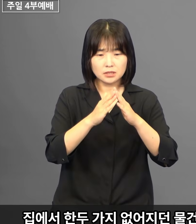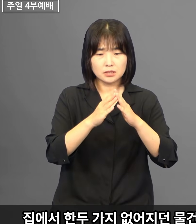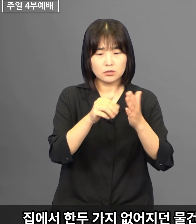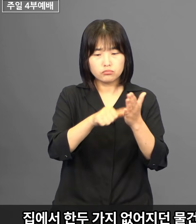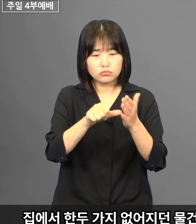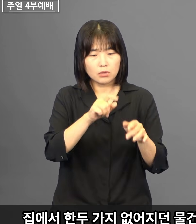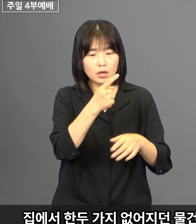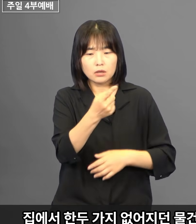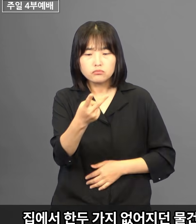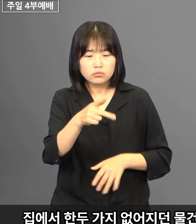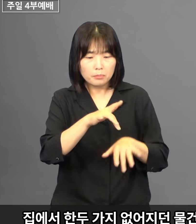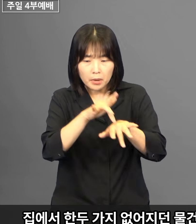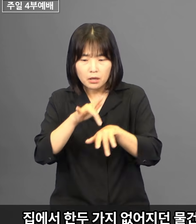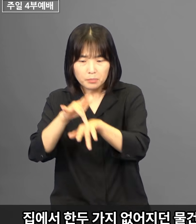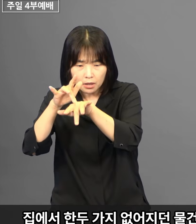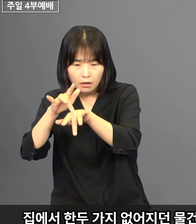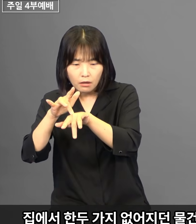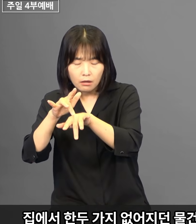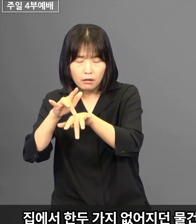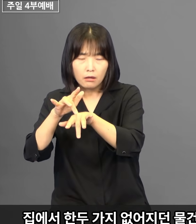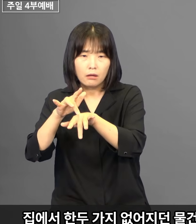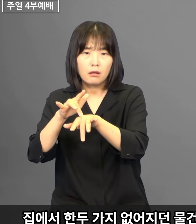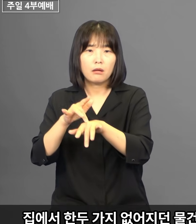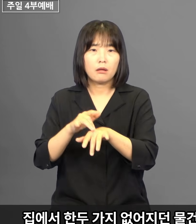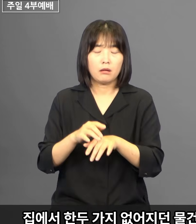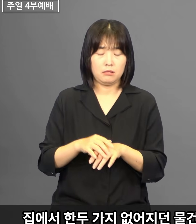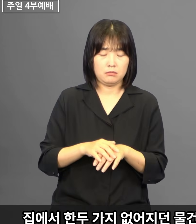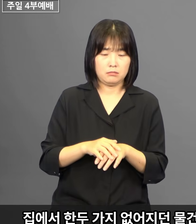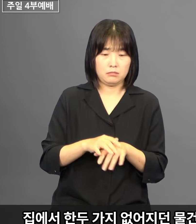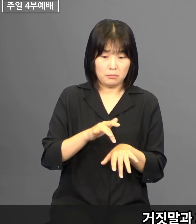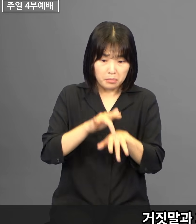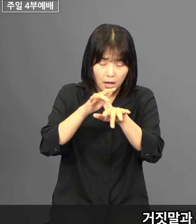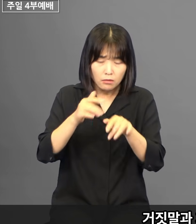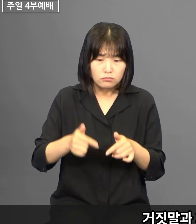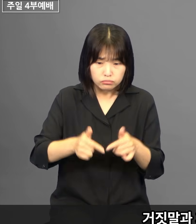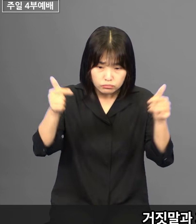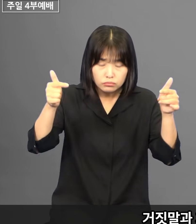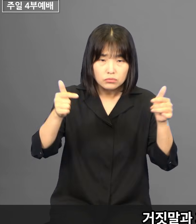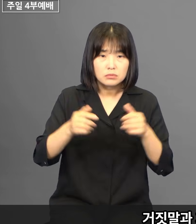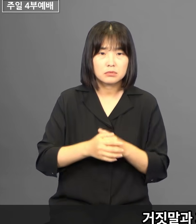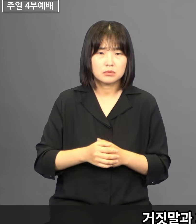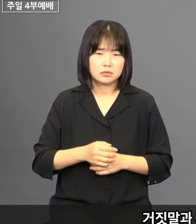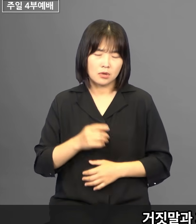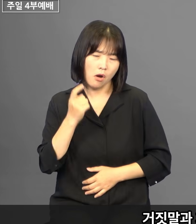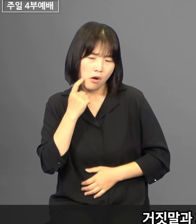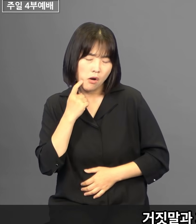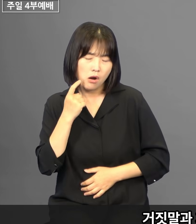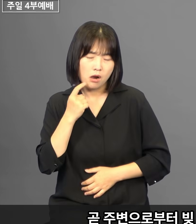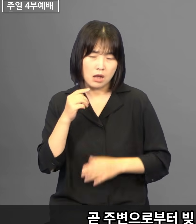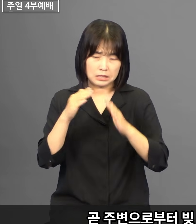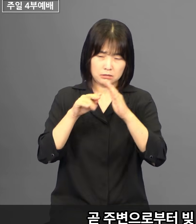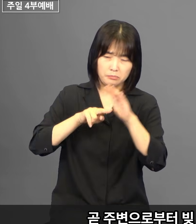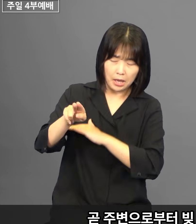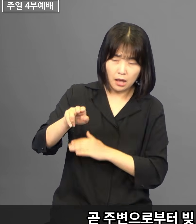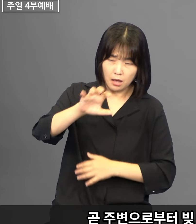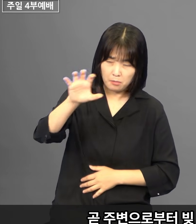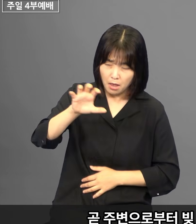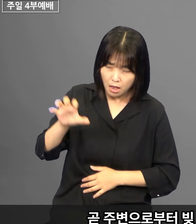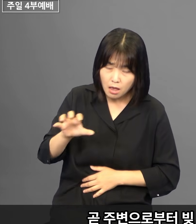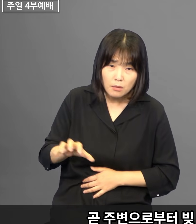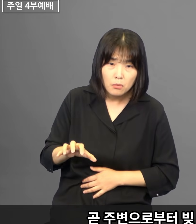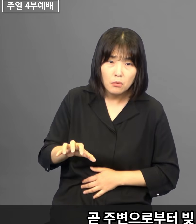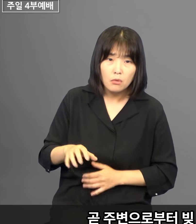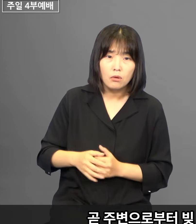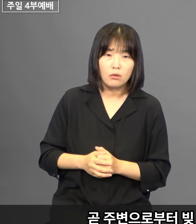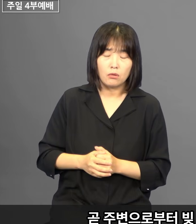없어지던 물건이 점점 더 눈에 띄게 없어지기 시작했고 거짓말과 가출이 반복되더니 곧